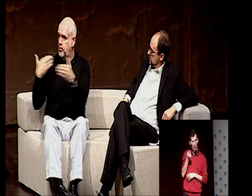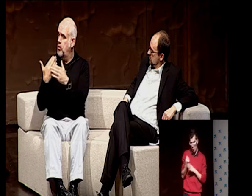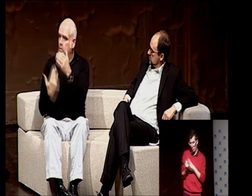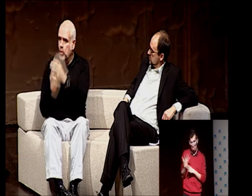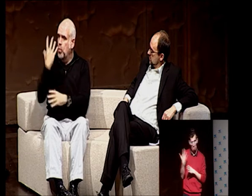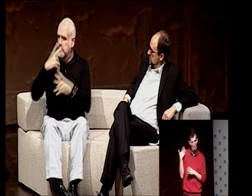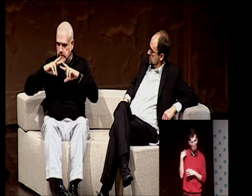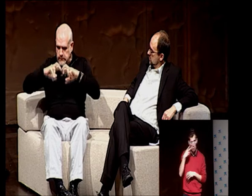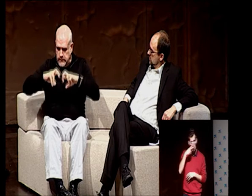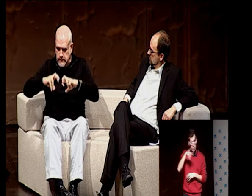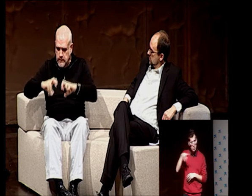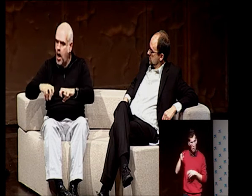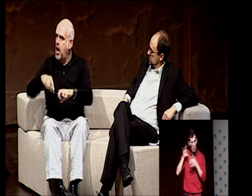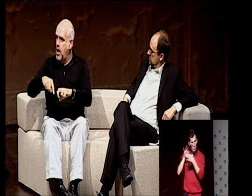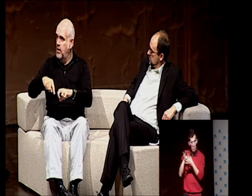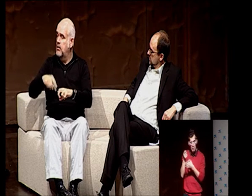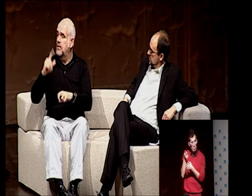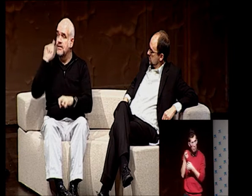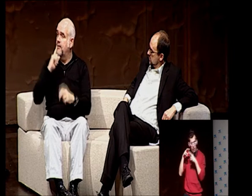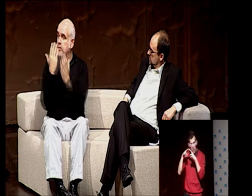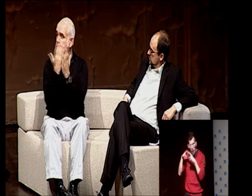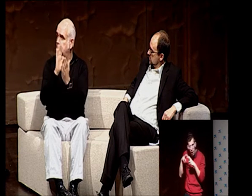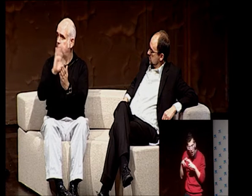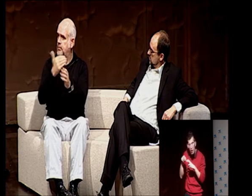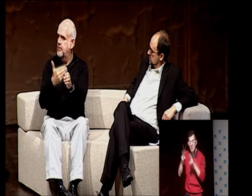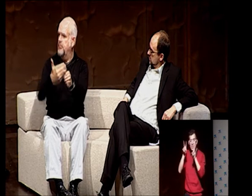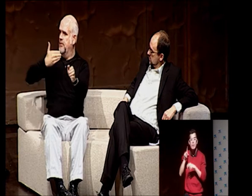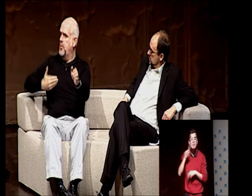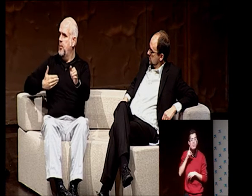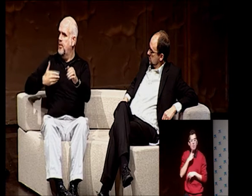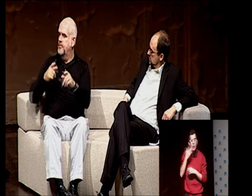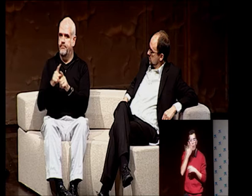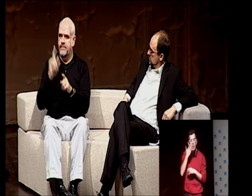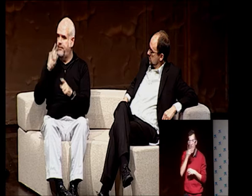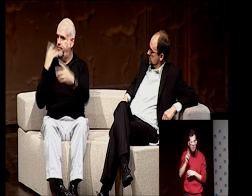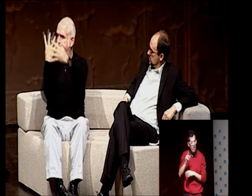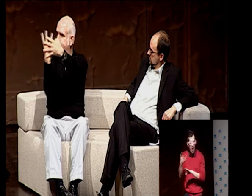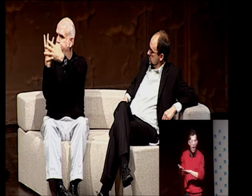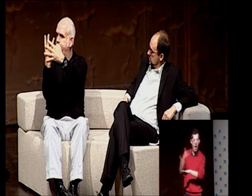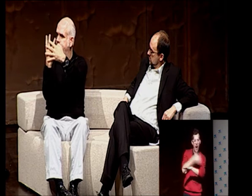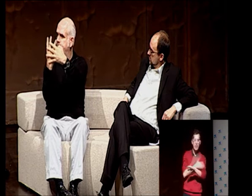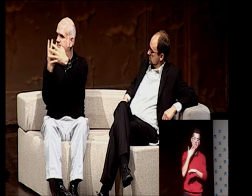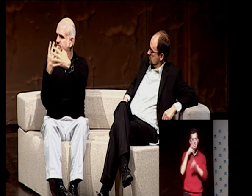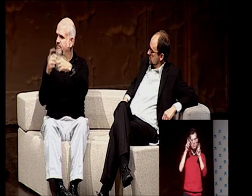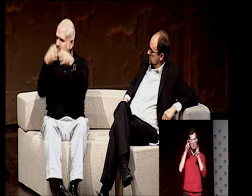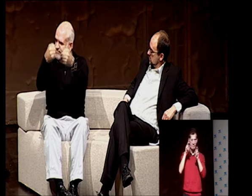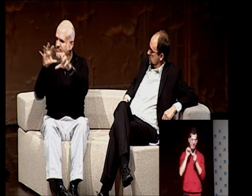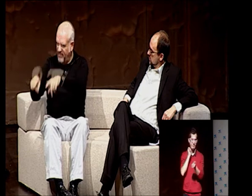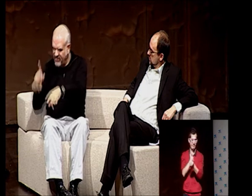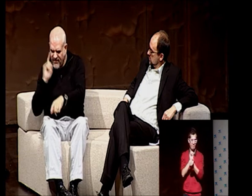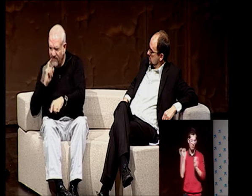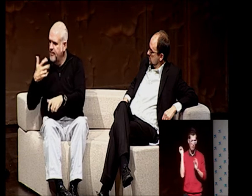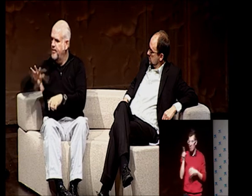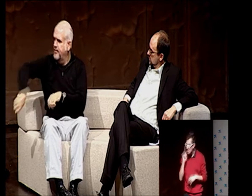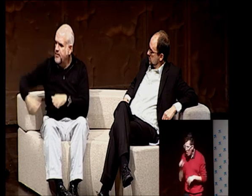y hace poco de hecho se ha se ha constatado